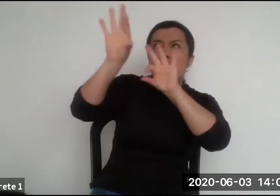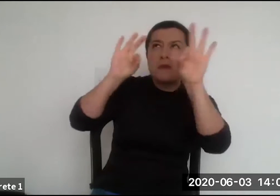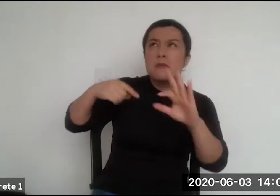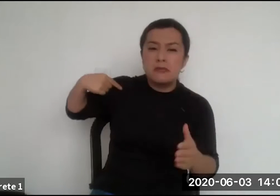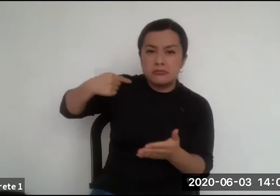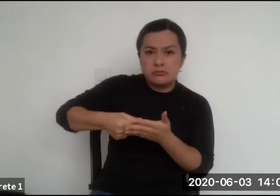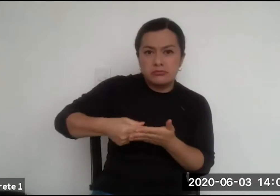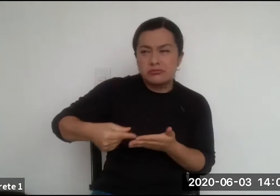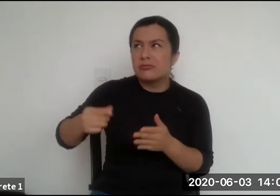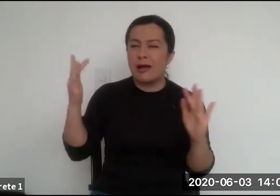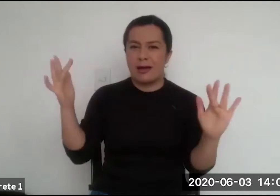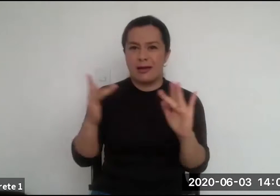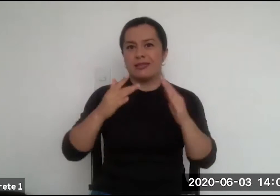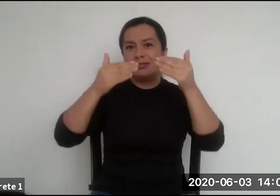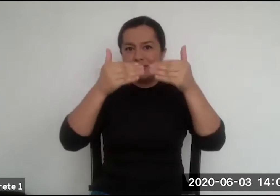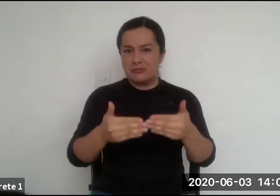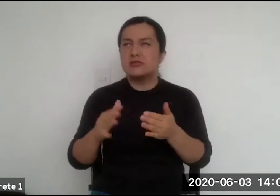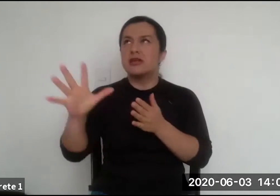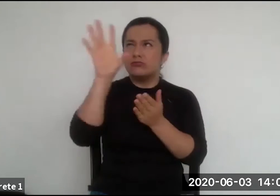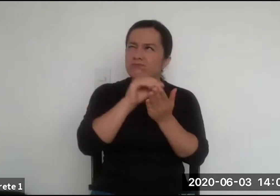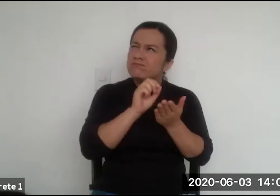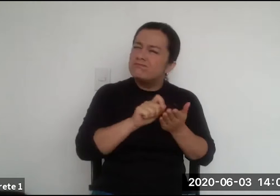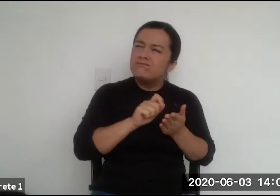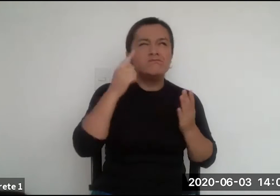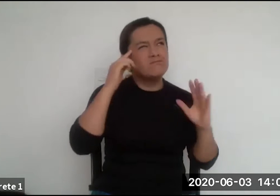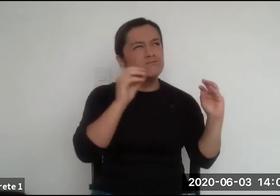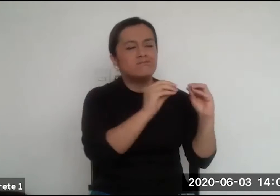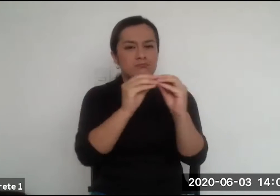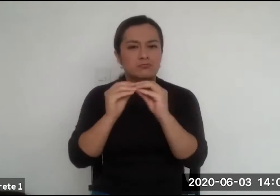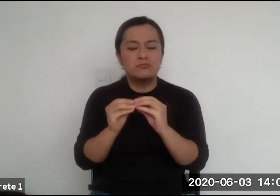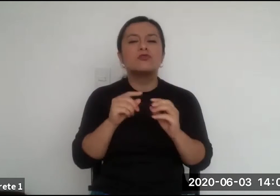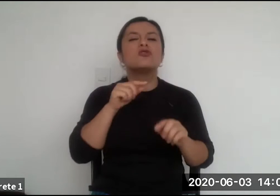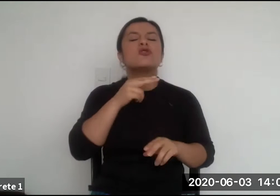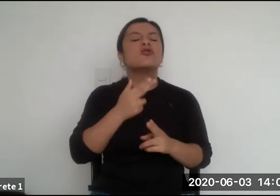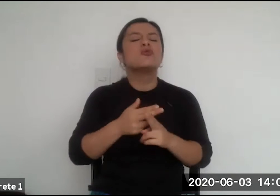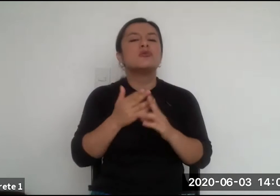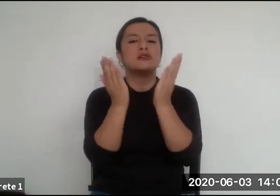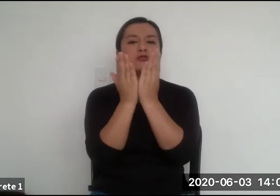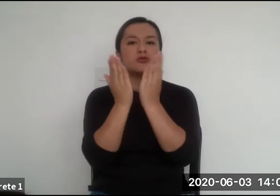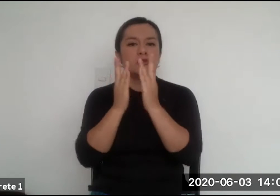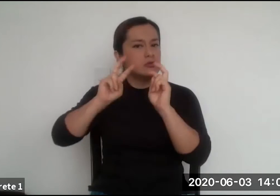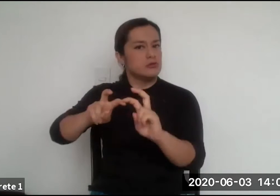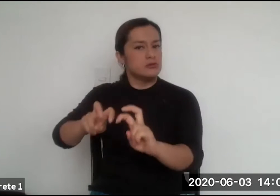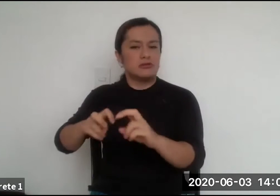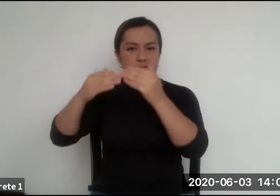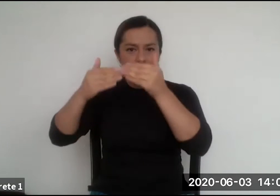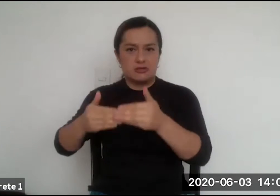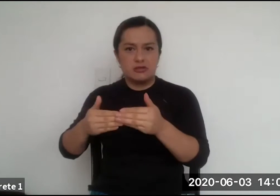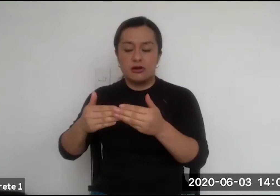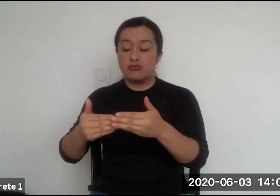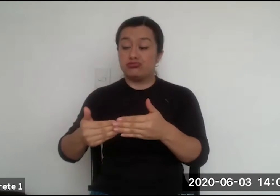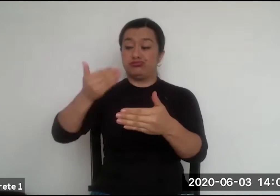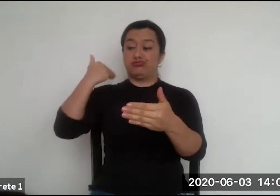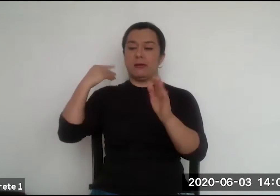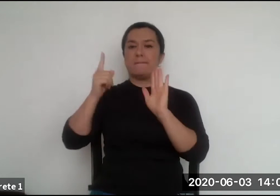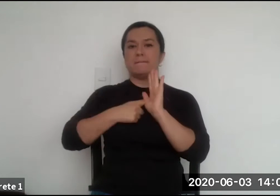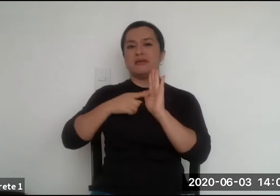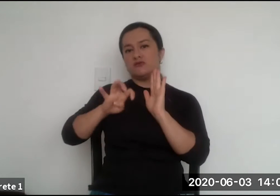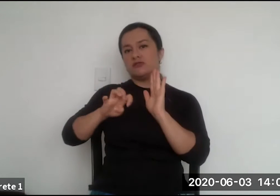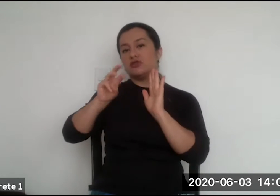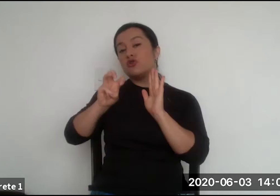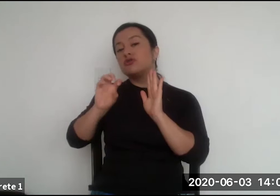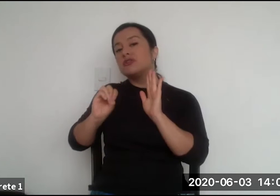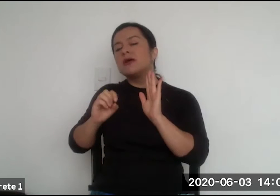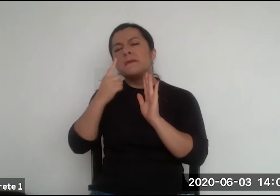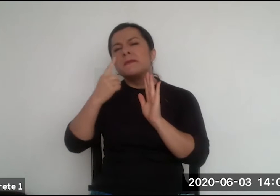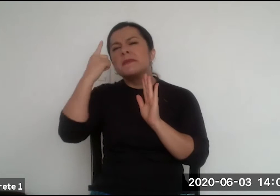la discapacidad, llamada Estudios de Discapacidades de la década de 1980, que lo postuló por primera